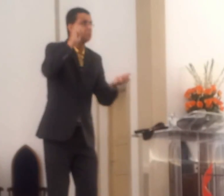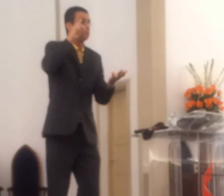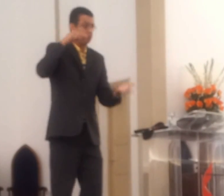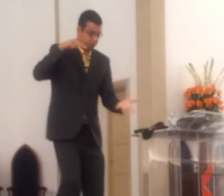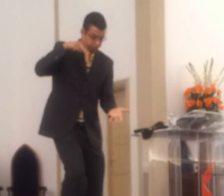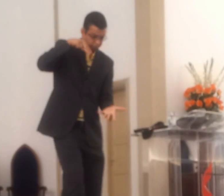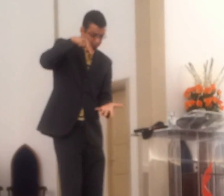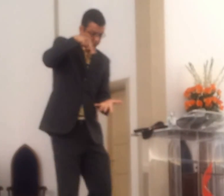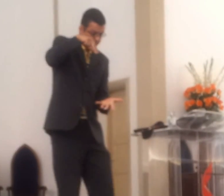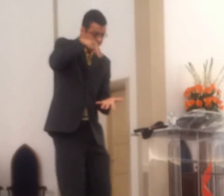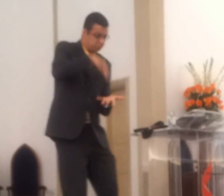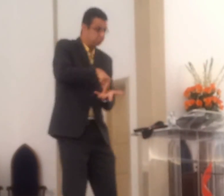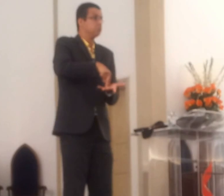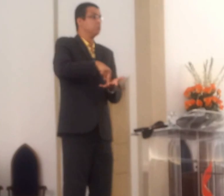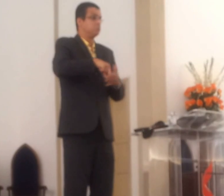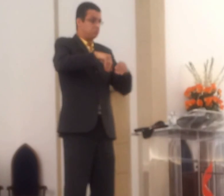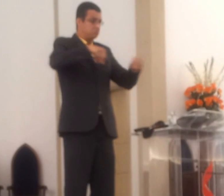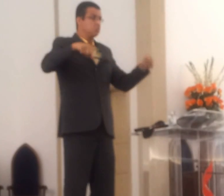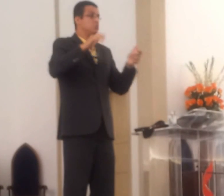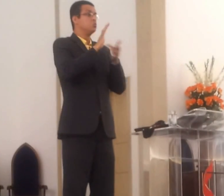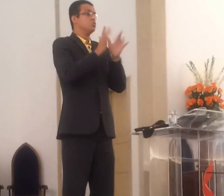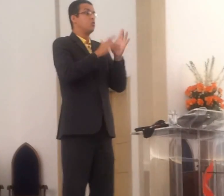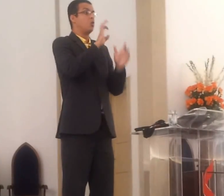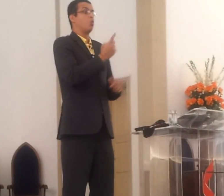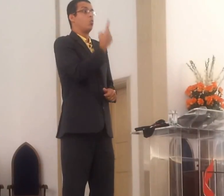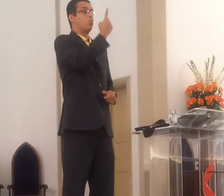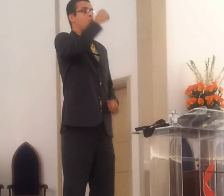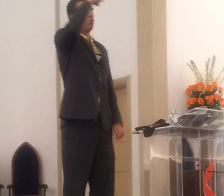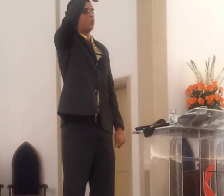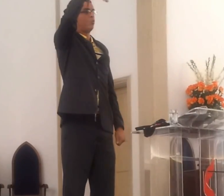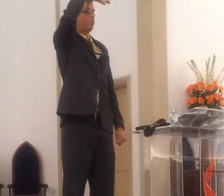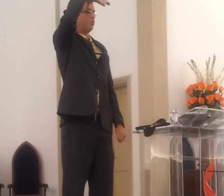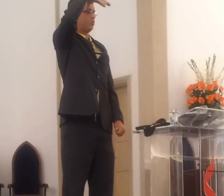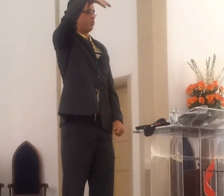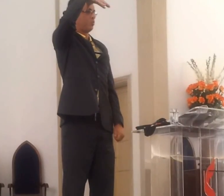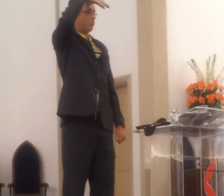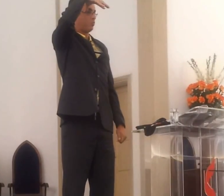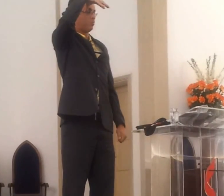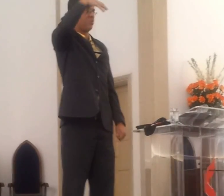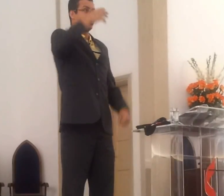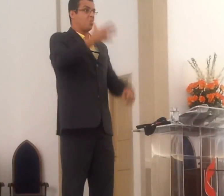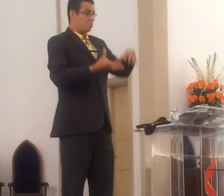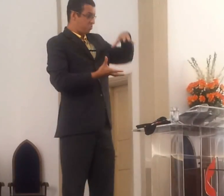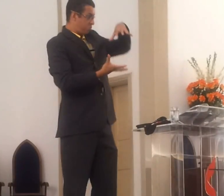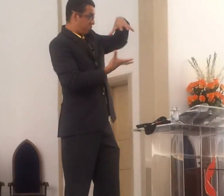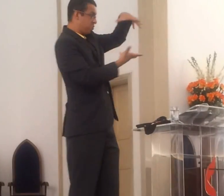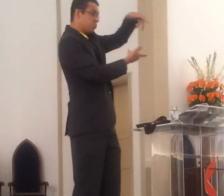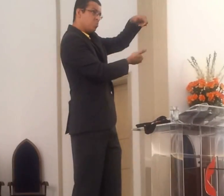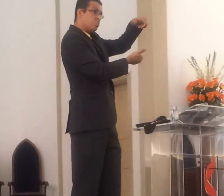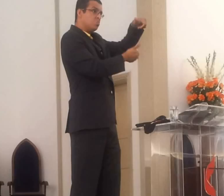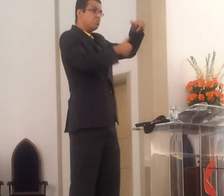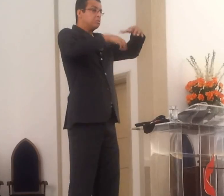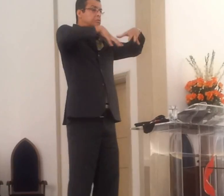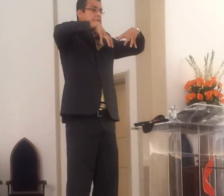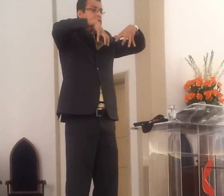esse mundo, ele veio e esteve ali no meio do povo. E aí a Bíblia fala que Jesus, ele veio e ele era a luz do